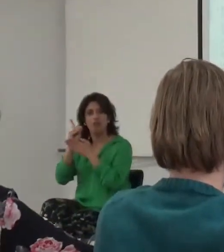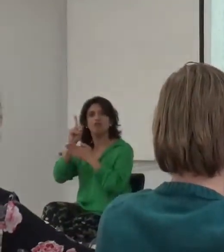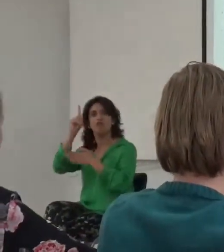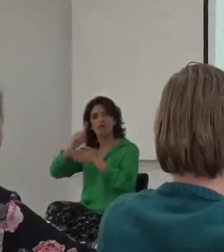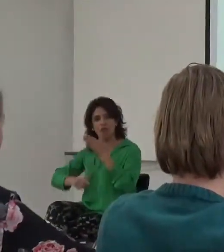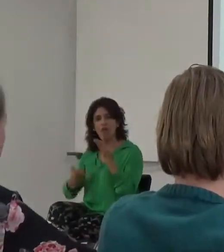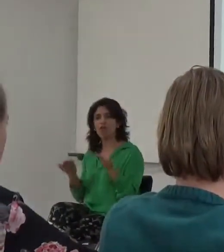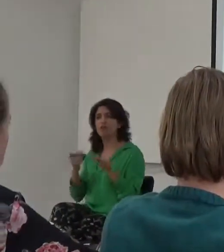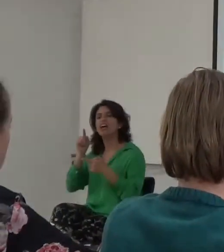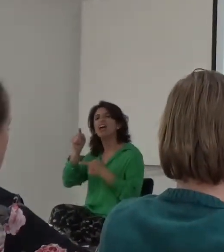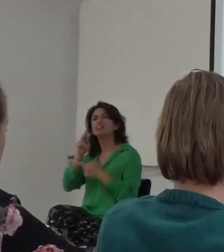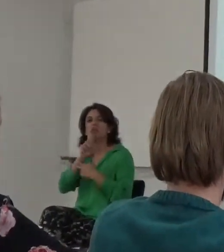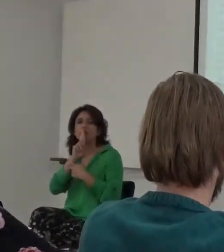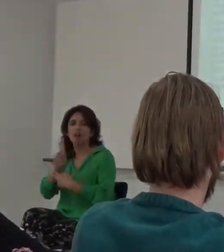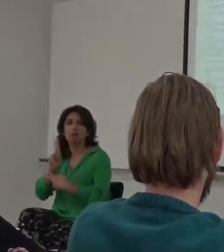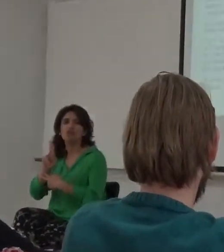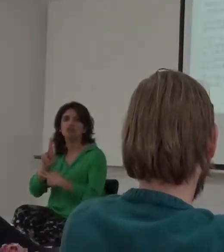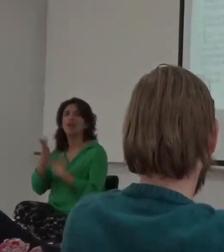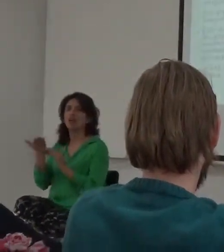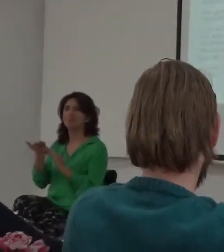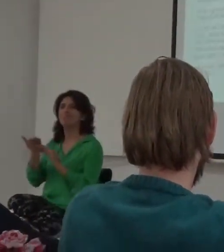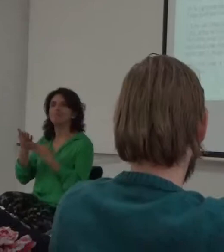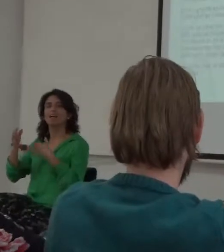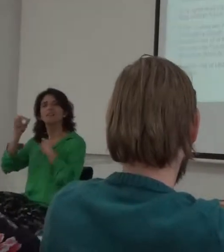bien a las teorías narrativas clásicas, como